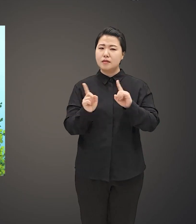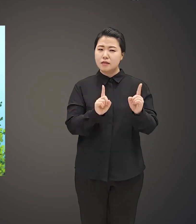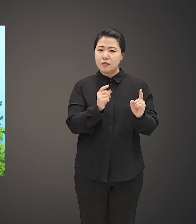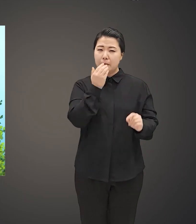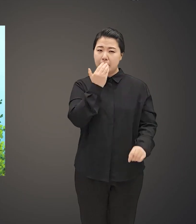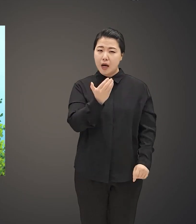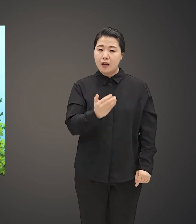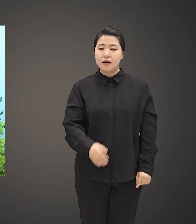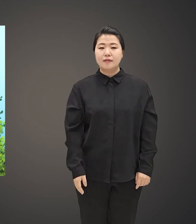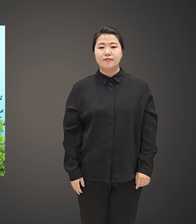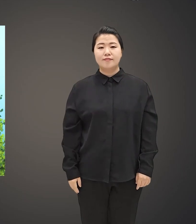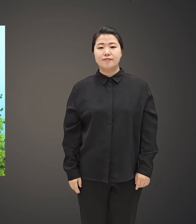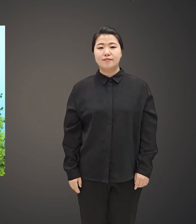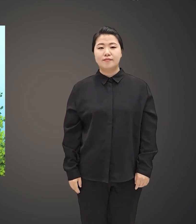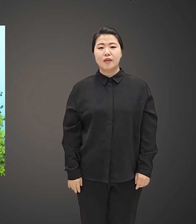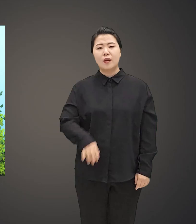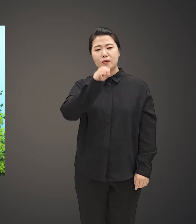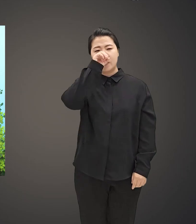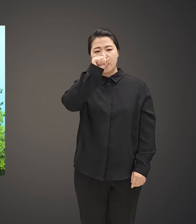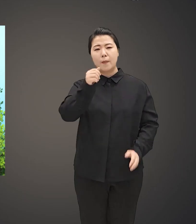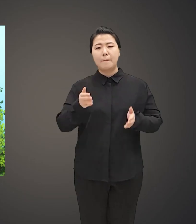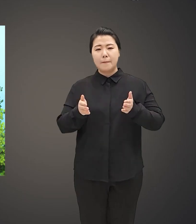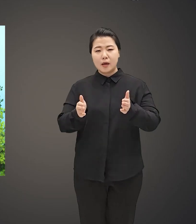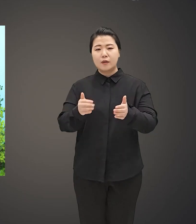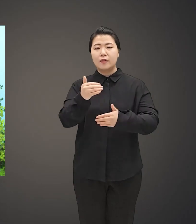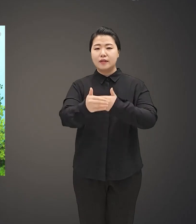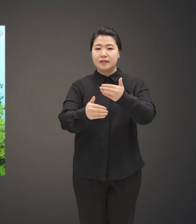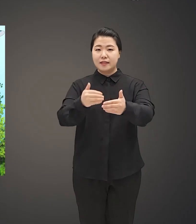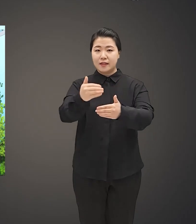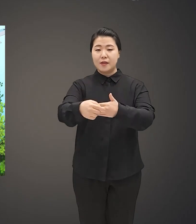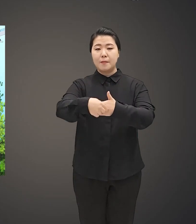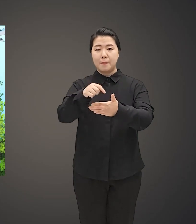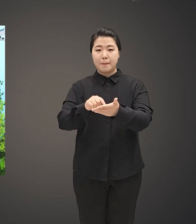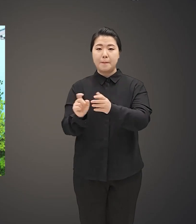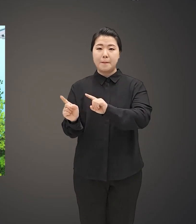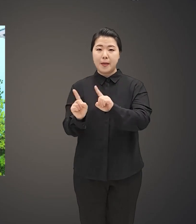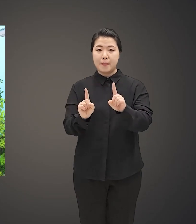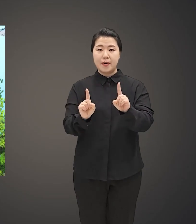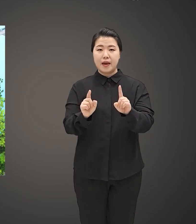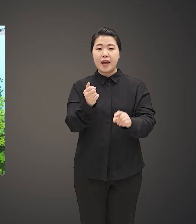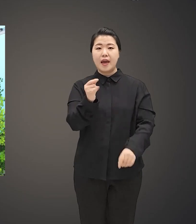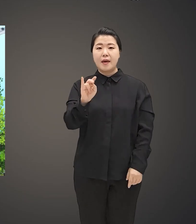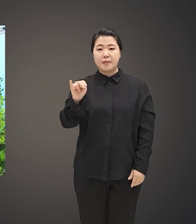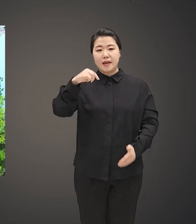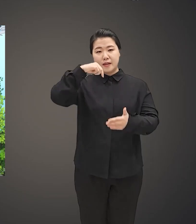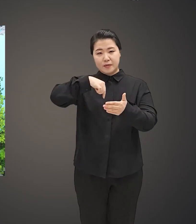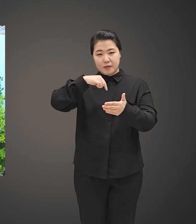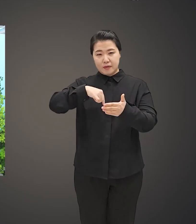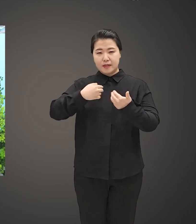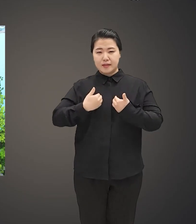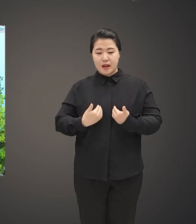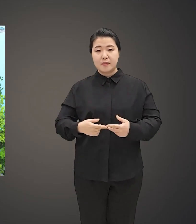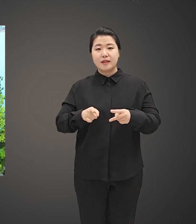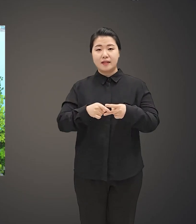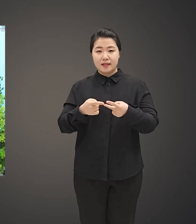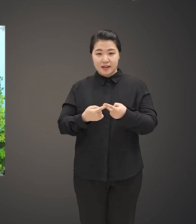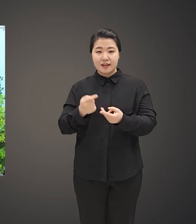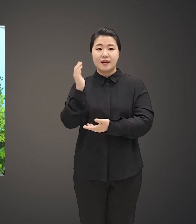있을까? 점점 나아지는 쪽으로 도약하는 혜미의 내면을 차분하게 바라볼 수 있는